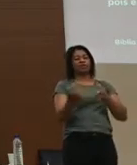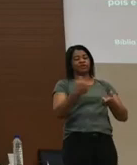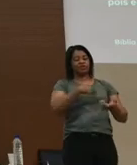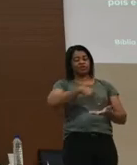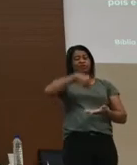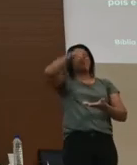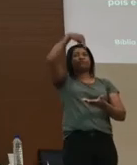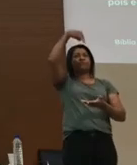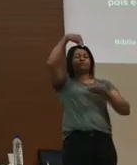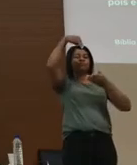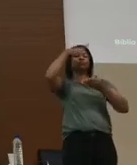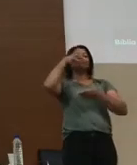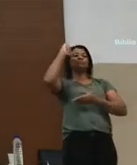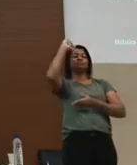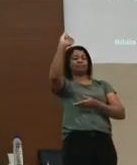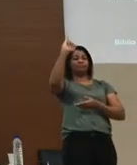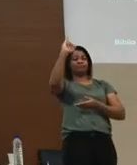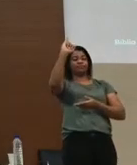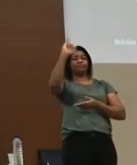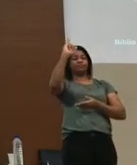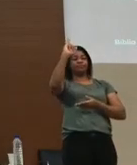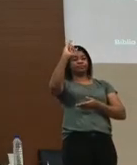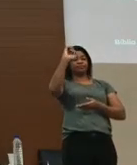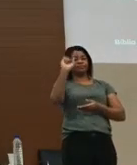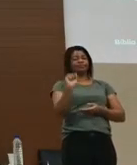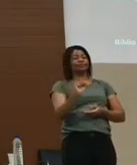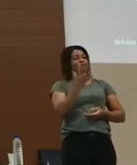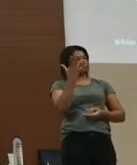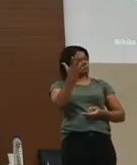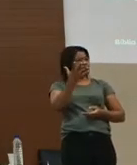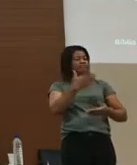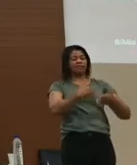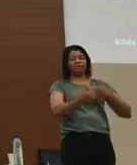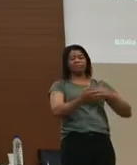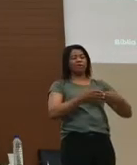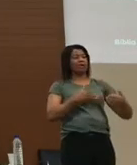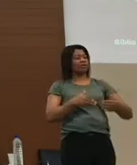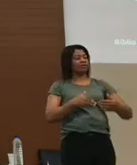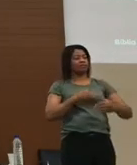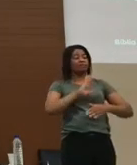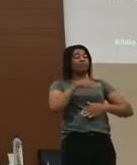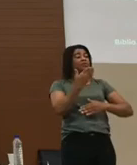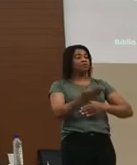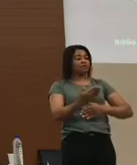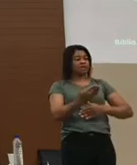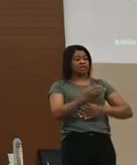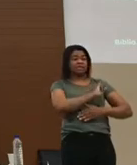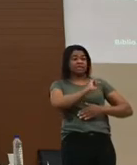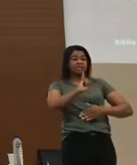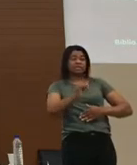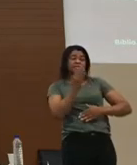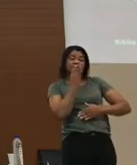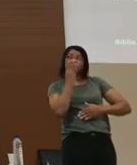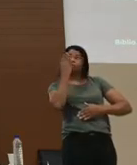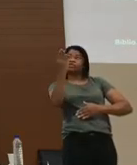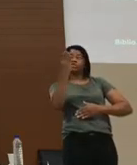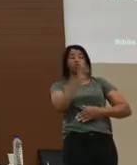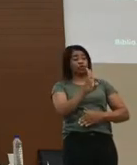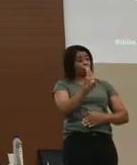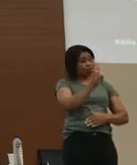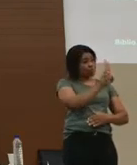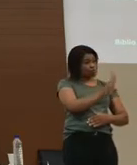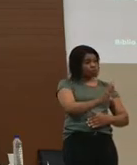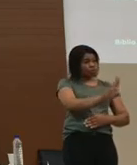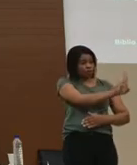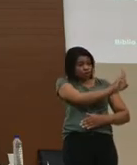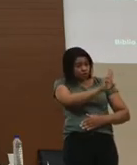meu Pai. E assim, seja o que for que vós pedirdes em meu nome,